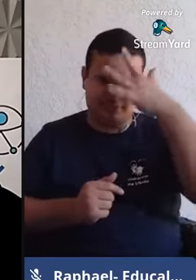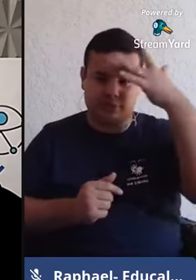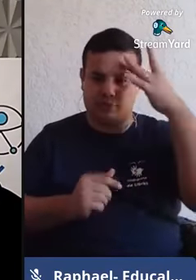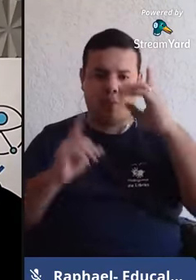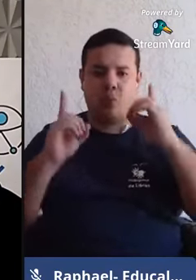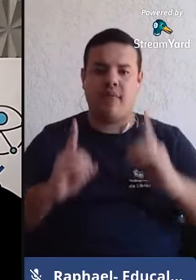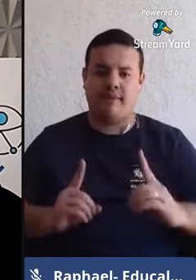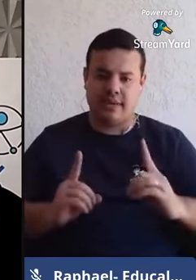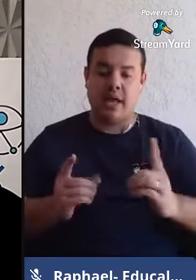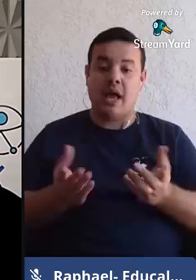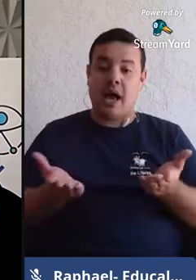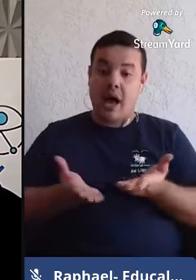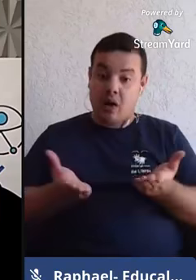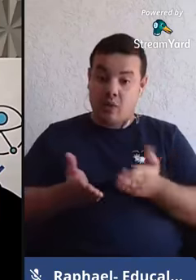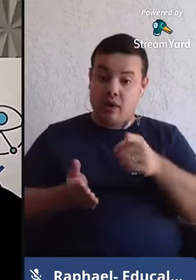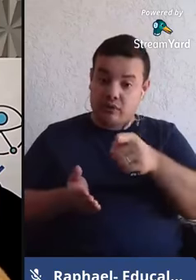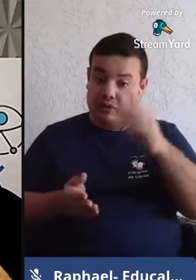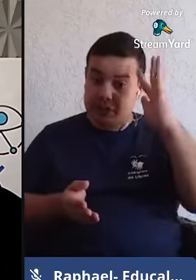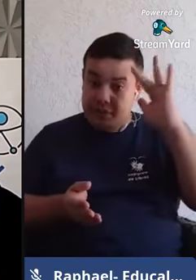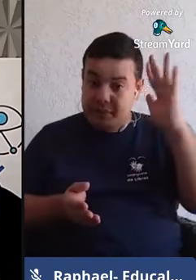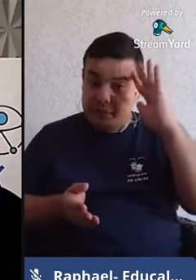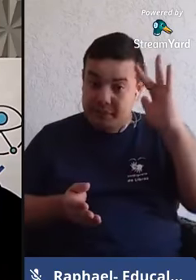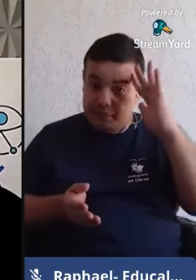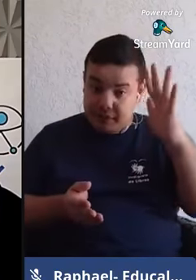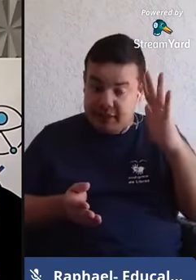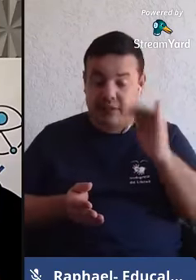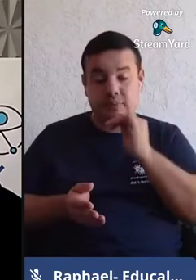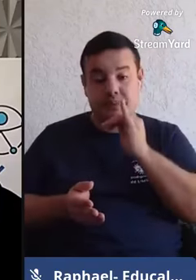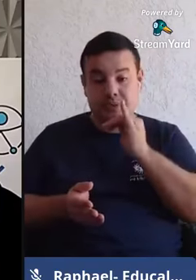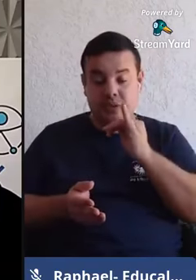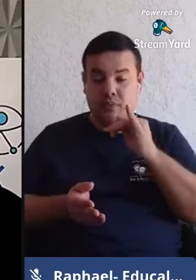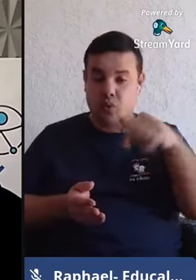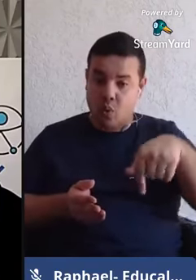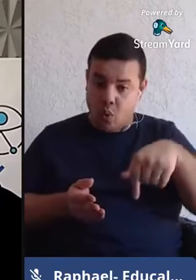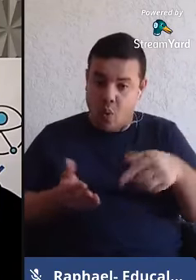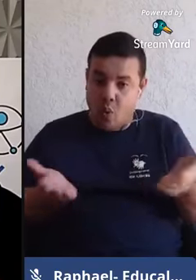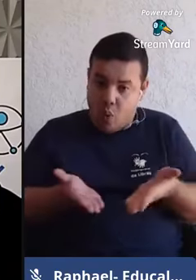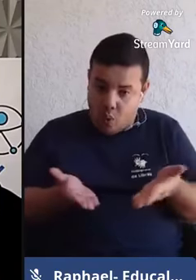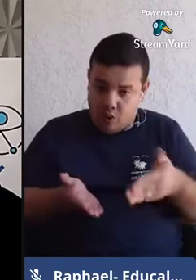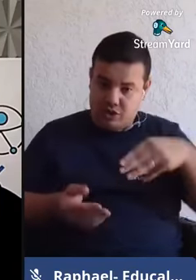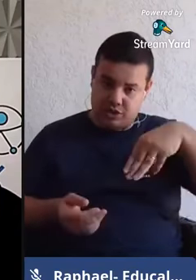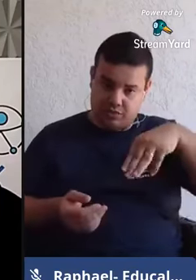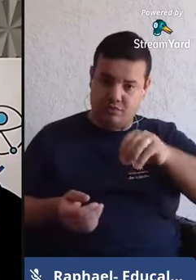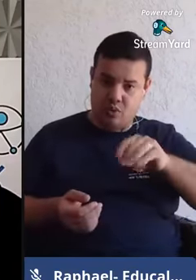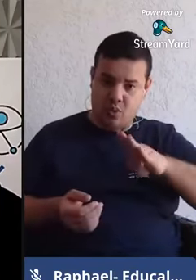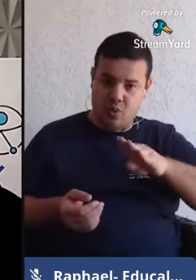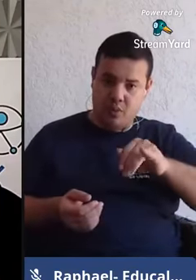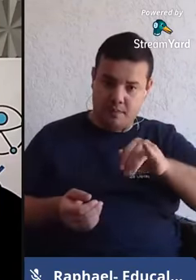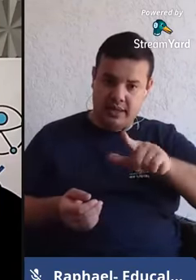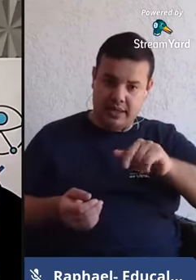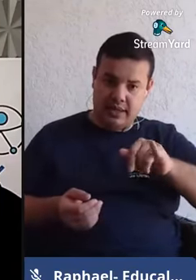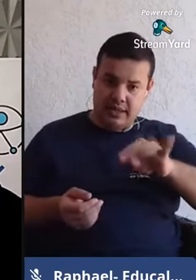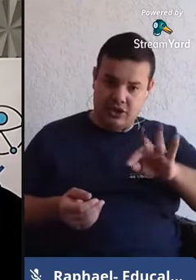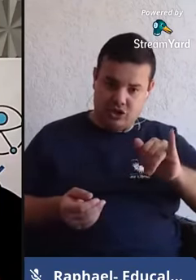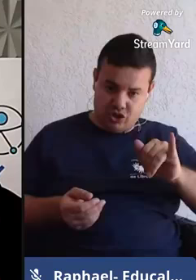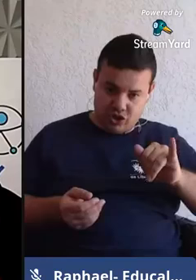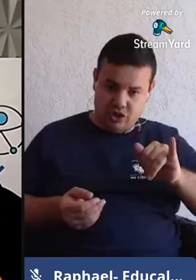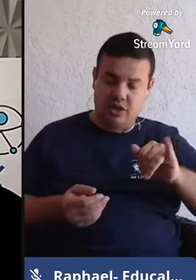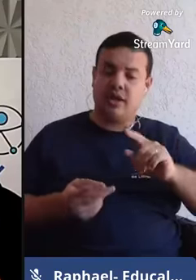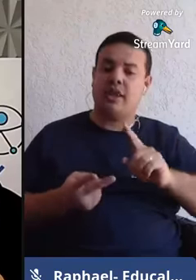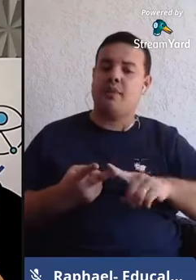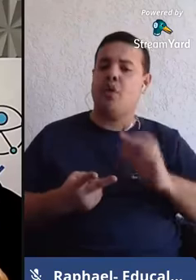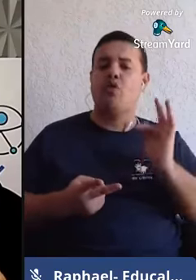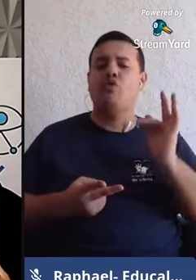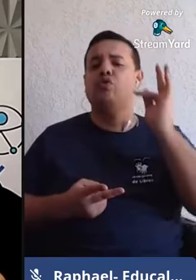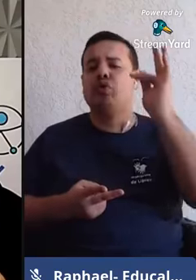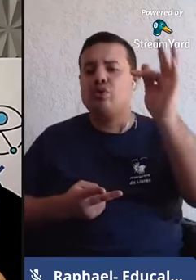Agora, o que você está pensando em termos presentes, né, a mobility, em termos futuros, para ver